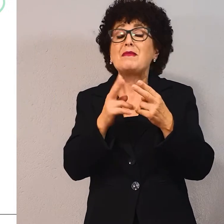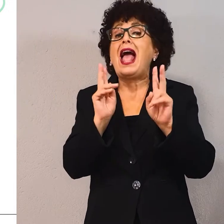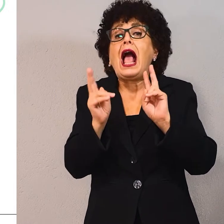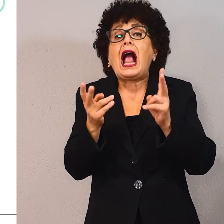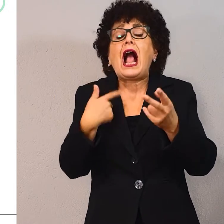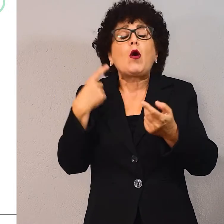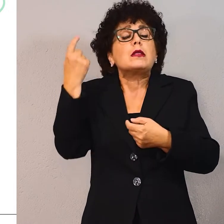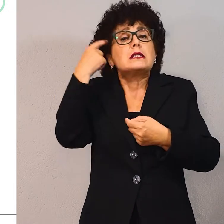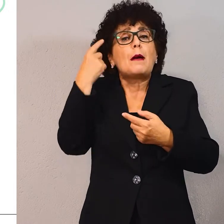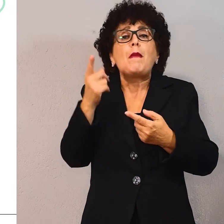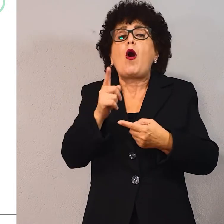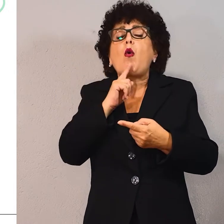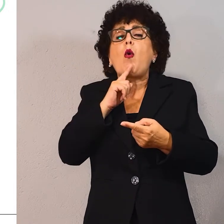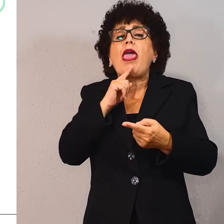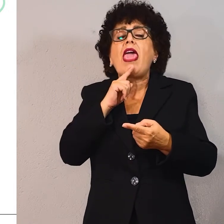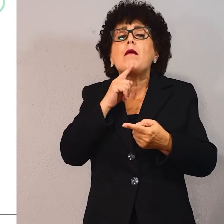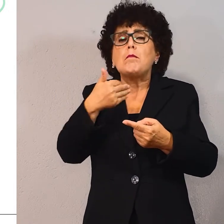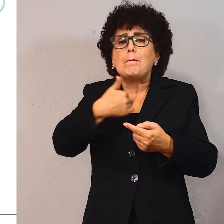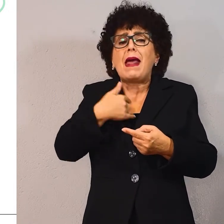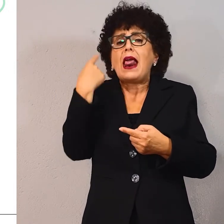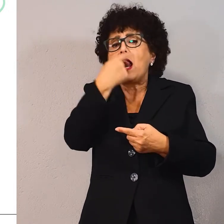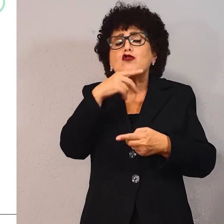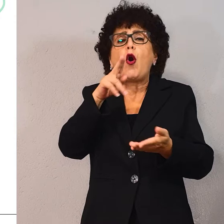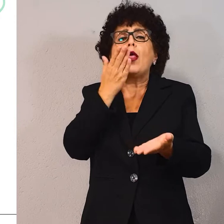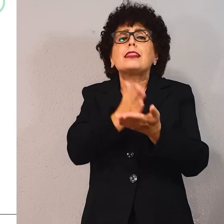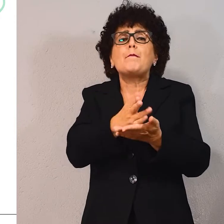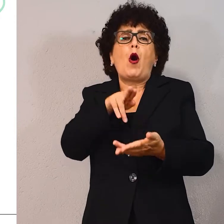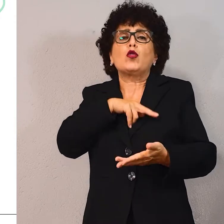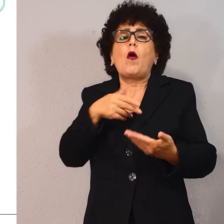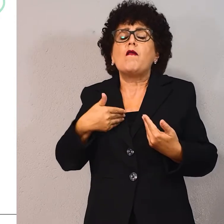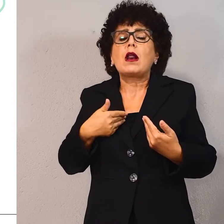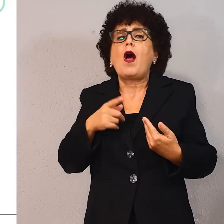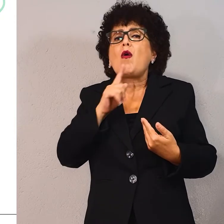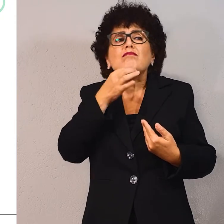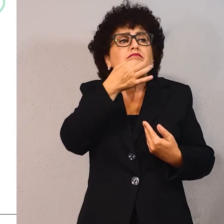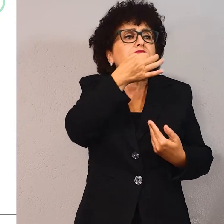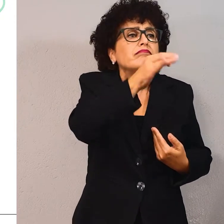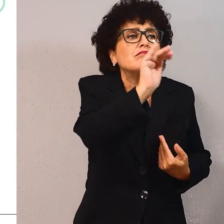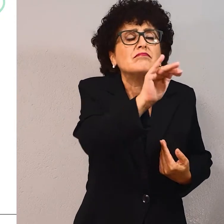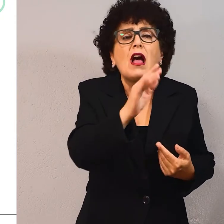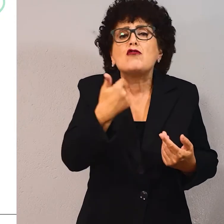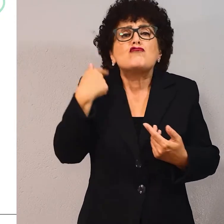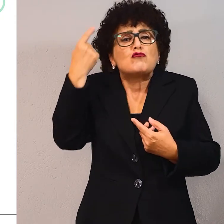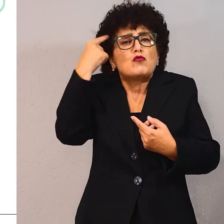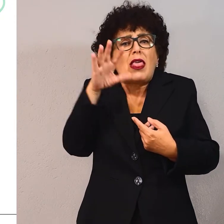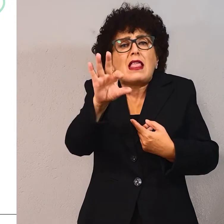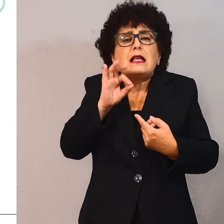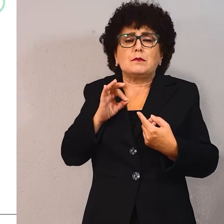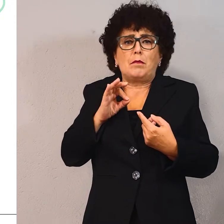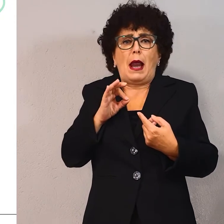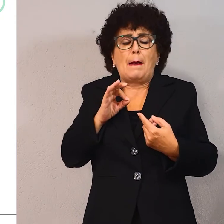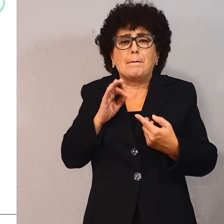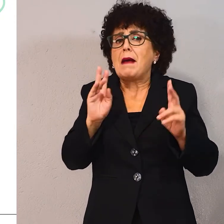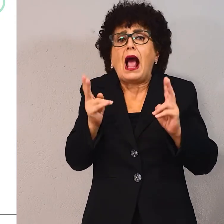да знам кој контрацептив мене ќе ми одговара? Кого да прашам за да знам што да изберам?